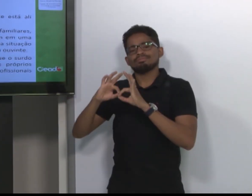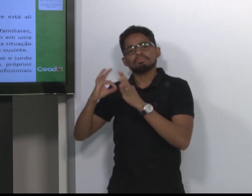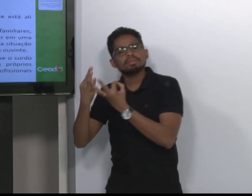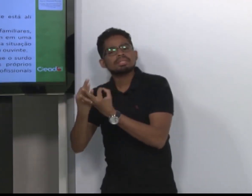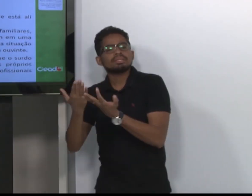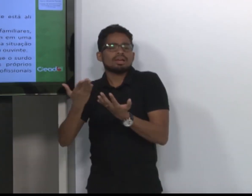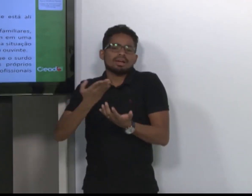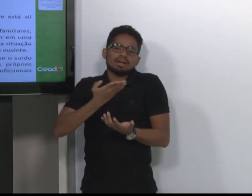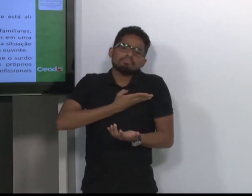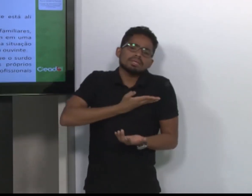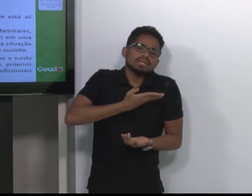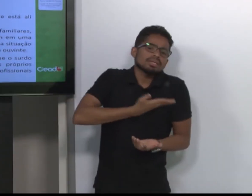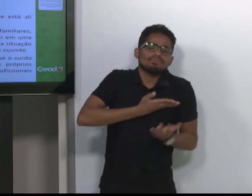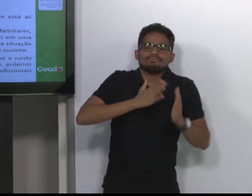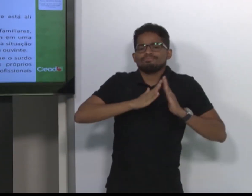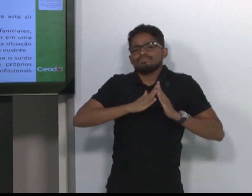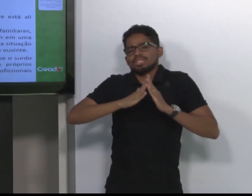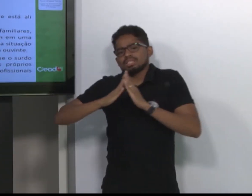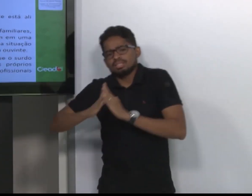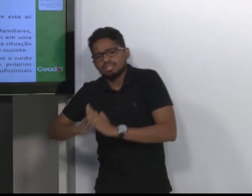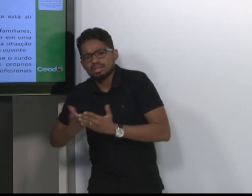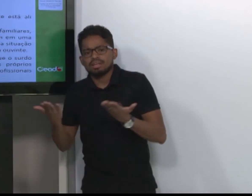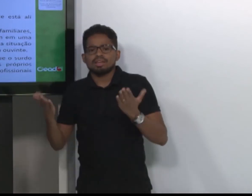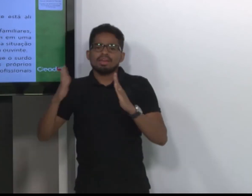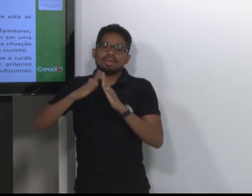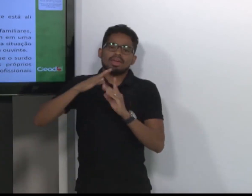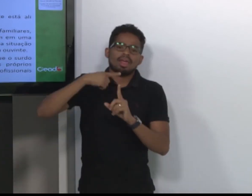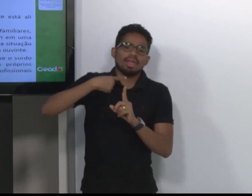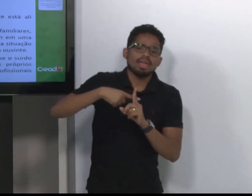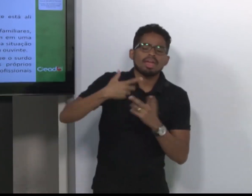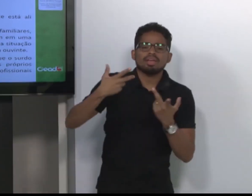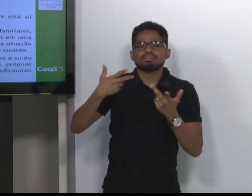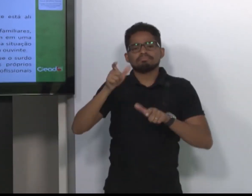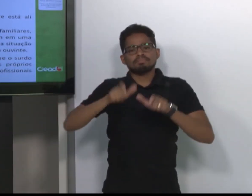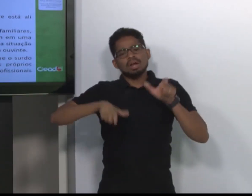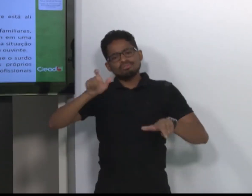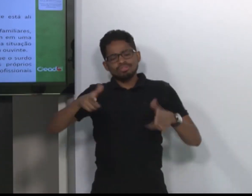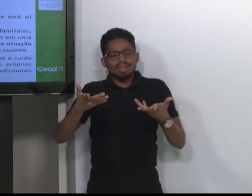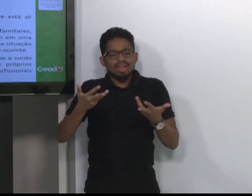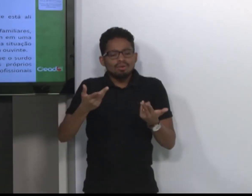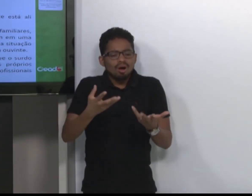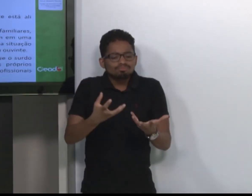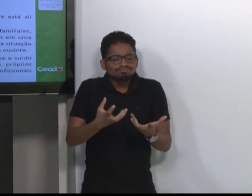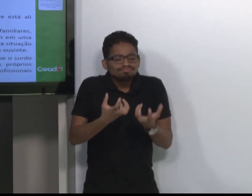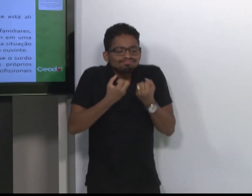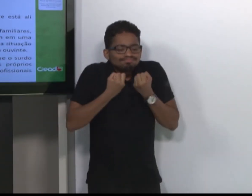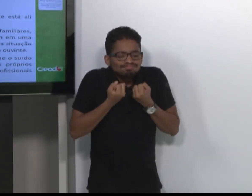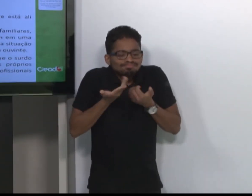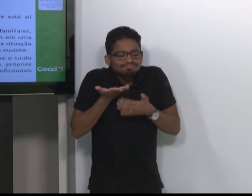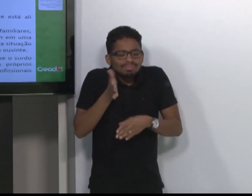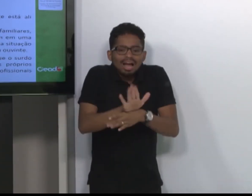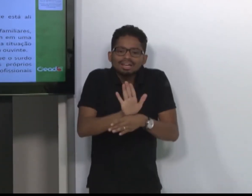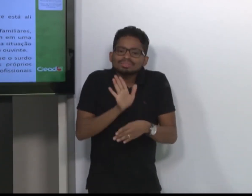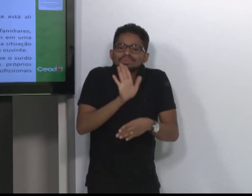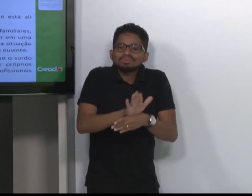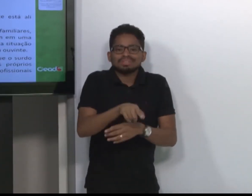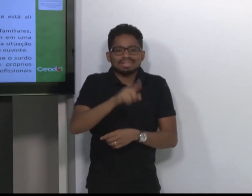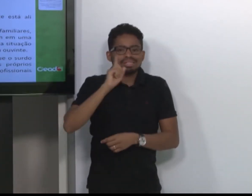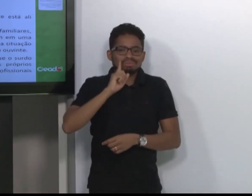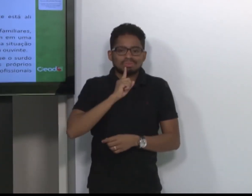família, os amigos, os vizinhos, a igreja tinham a função de ajudar. O intérprete estava ali para